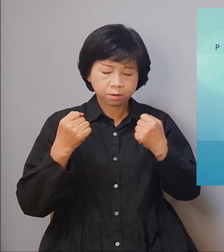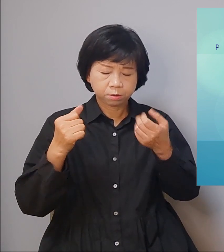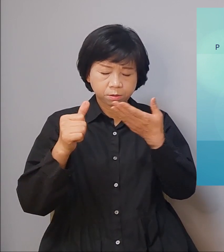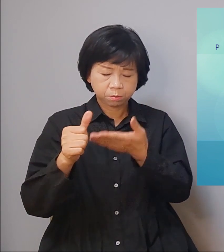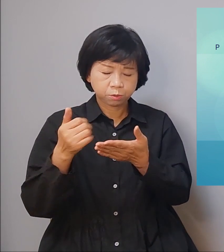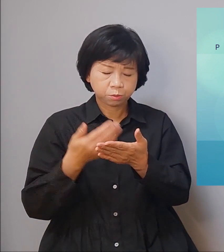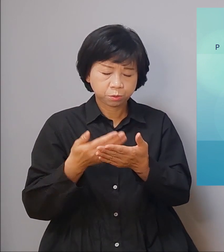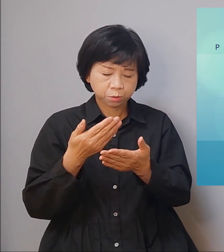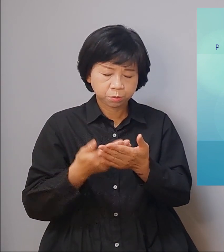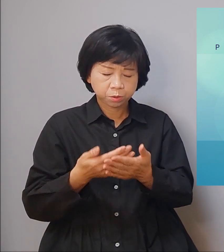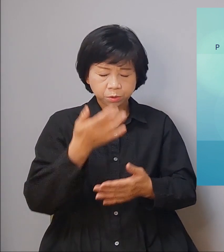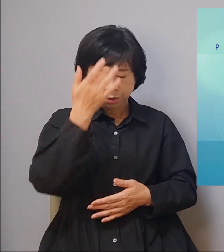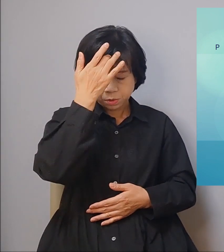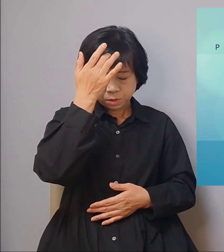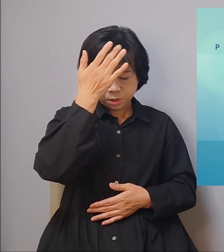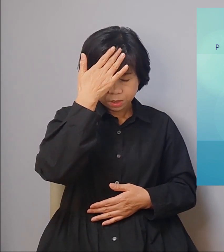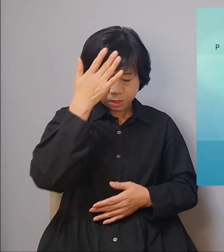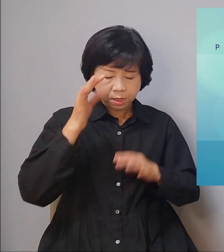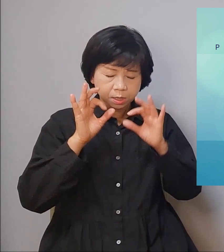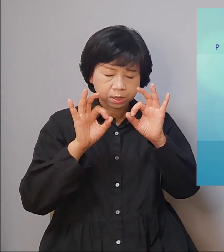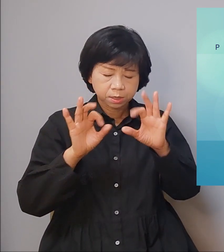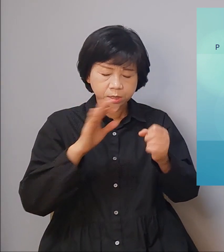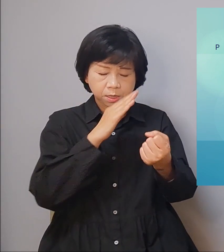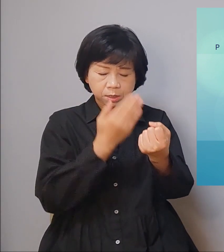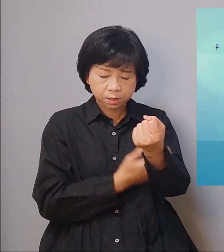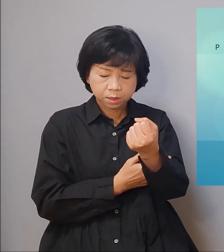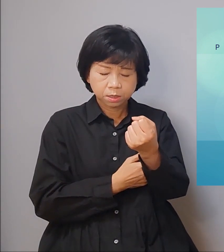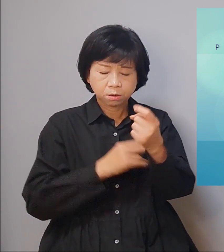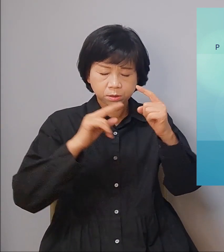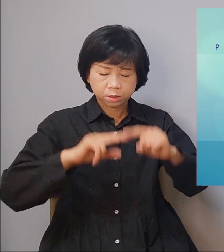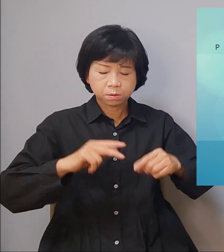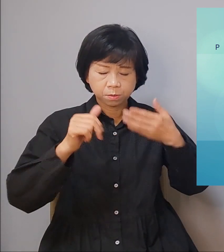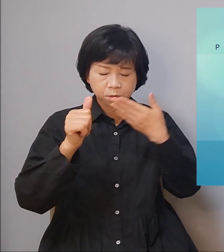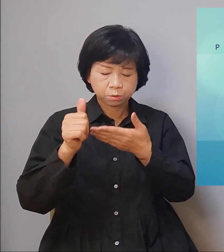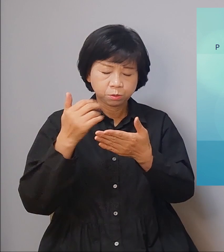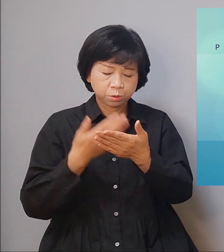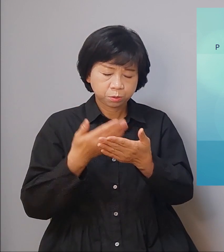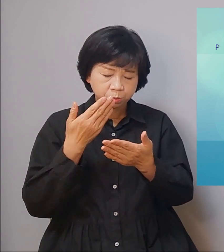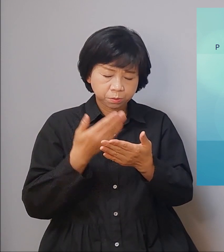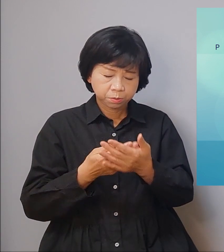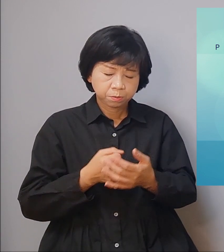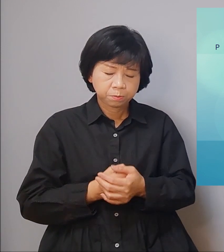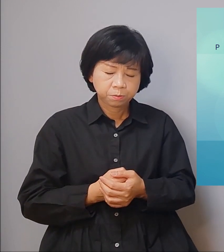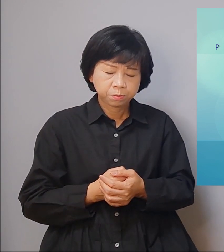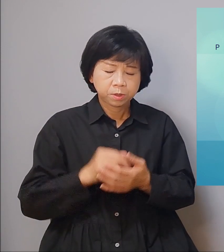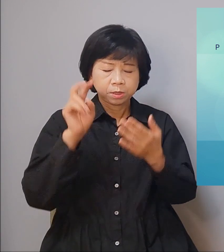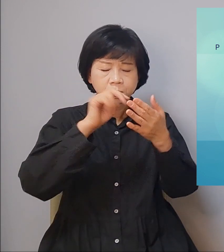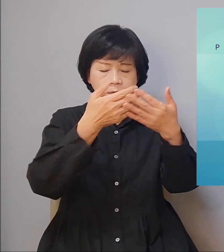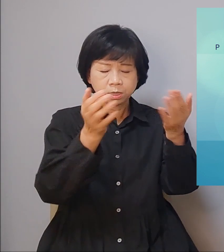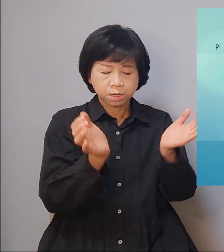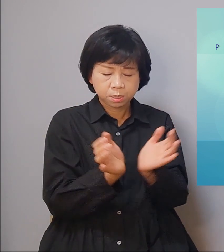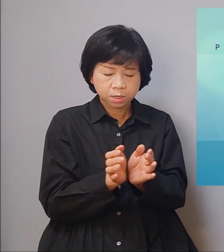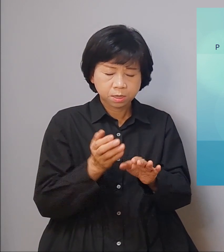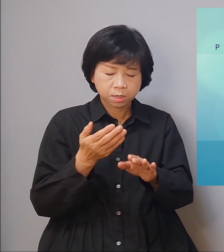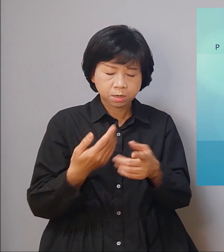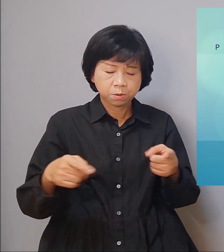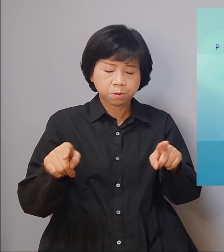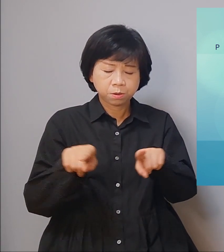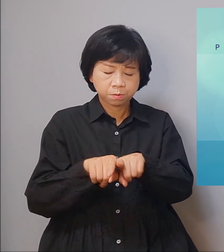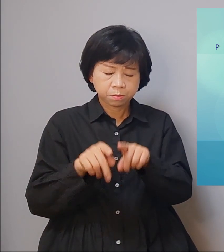주시고 엘리사 영감의 갑절을 더하시옵소서. 찬양대 위에 함께